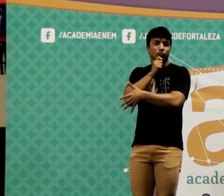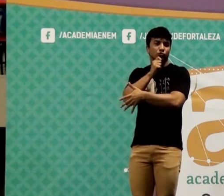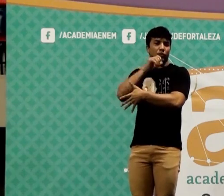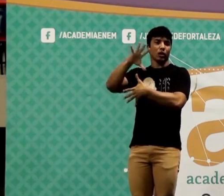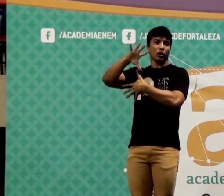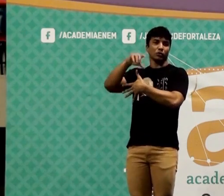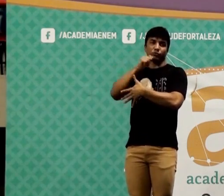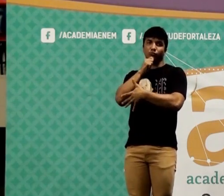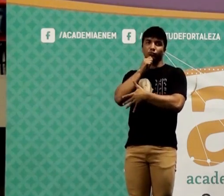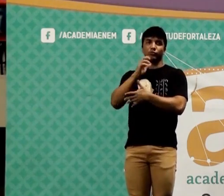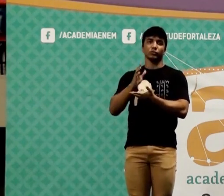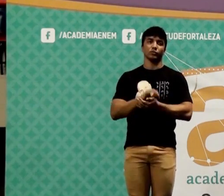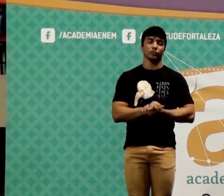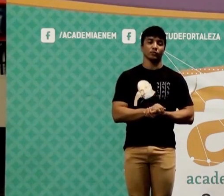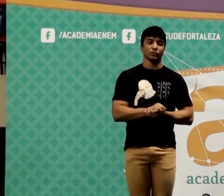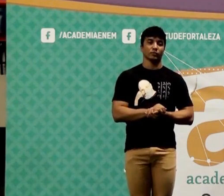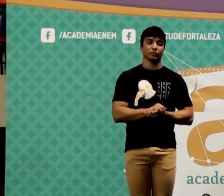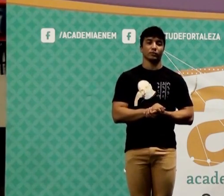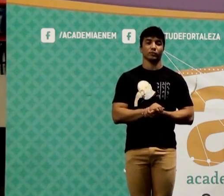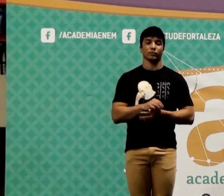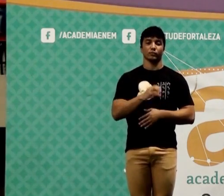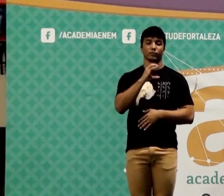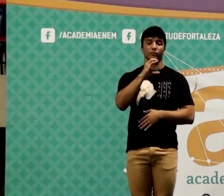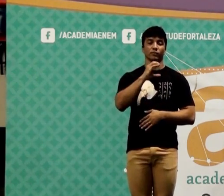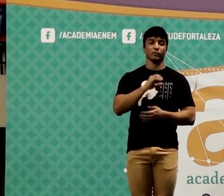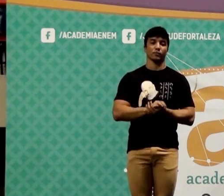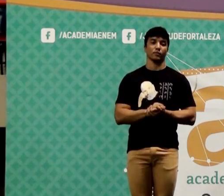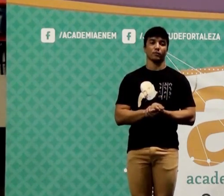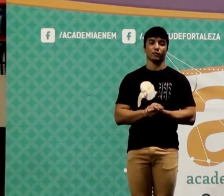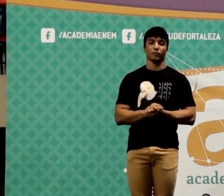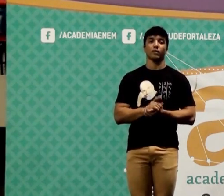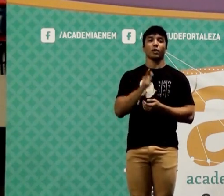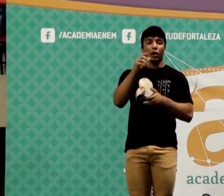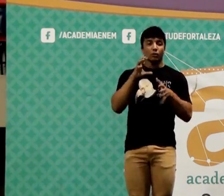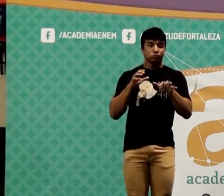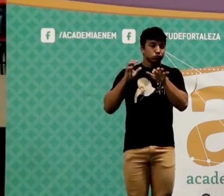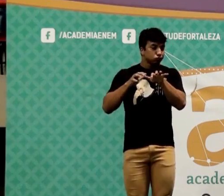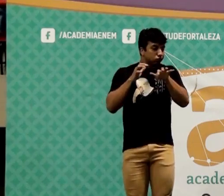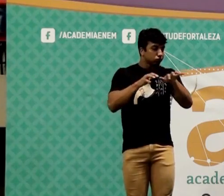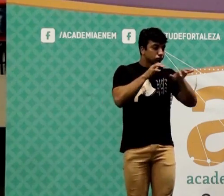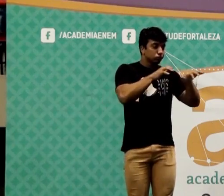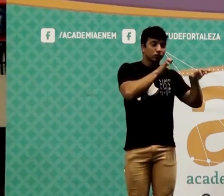vem, normal, 11, 12 de junho, tá certo? Não